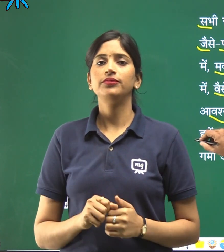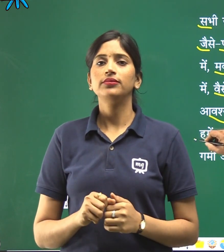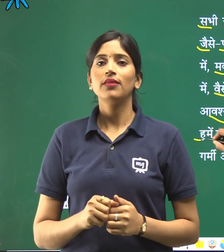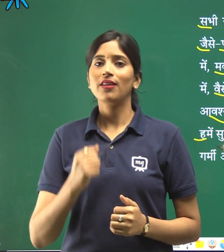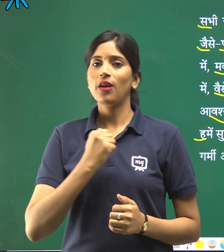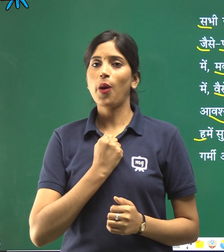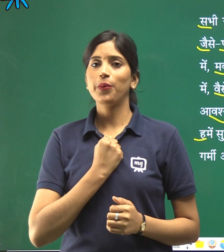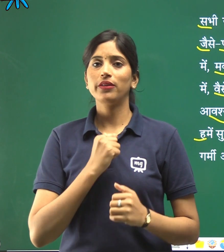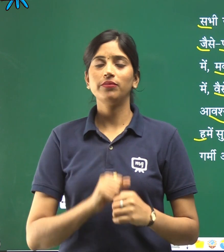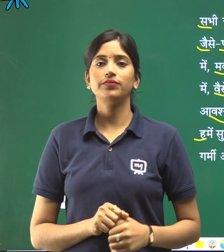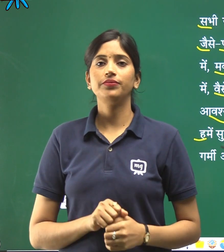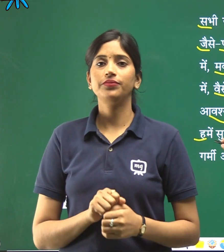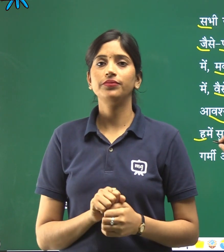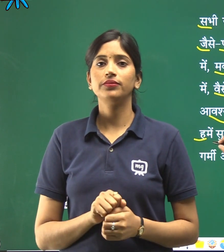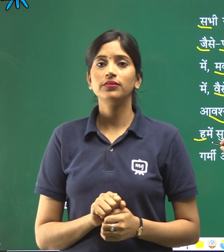हमें